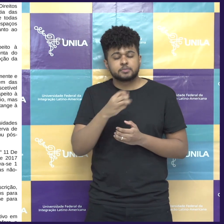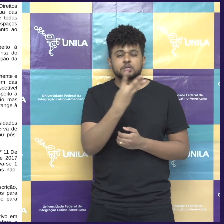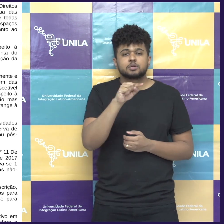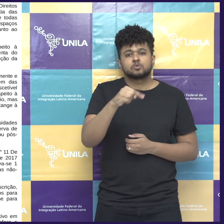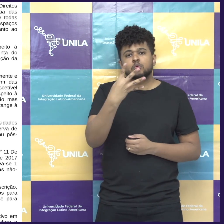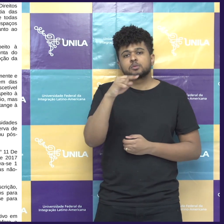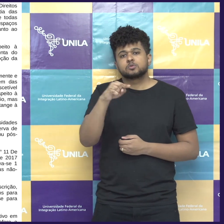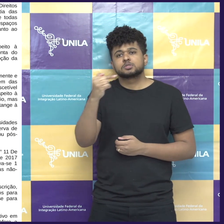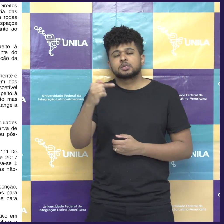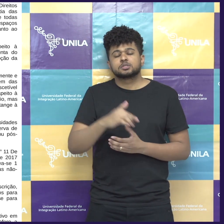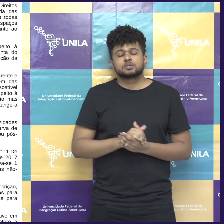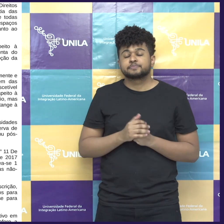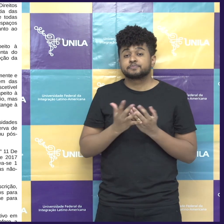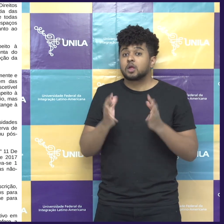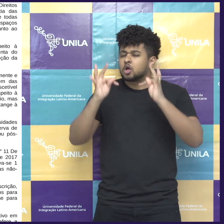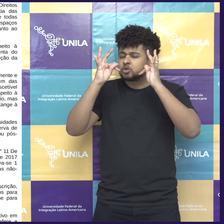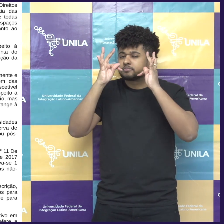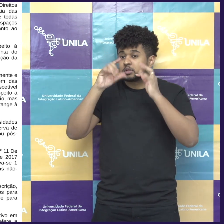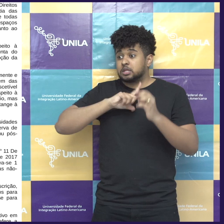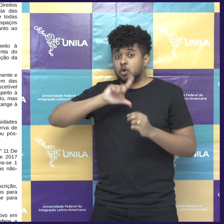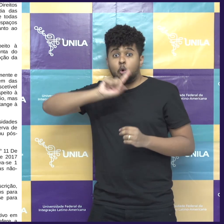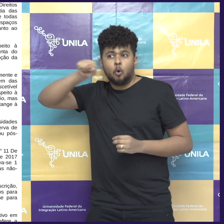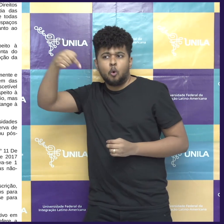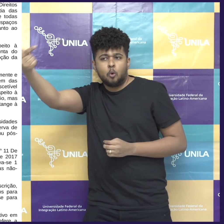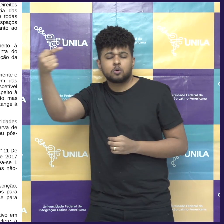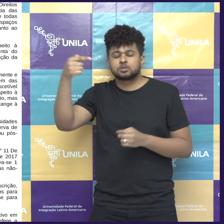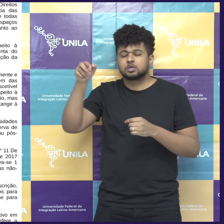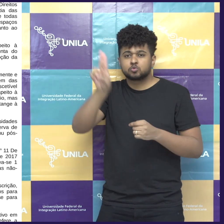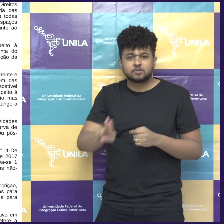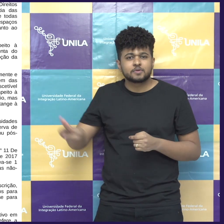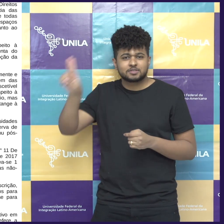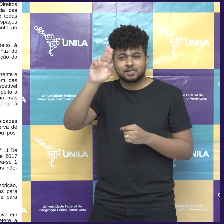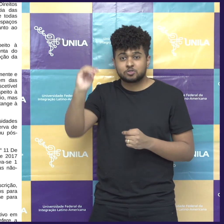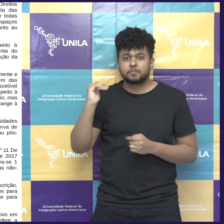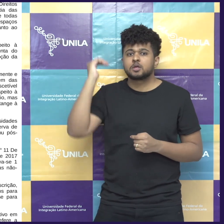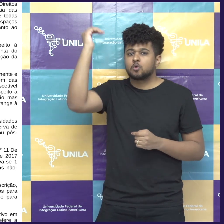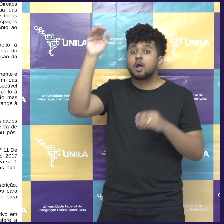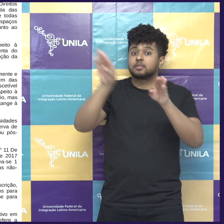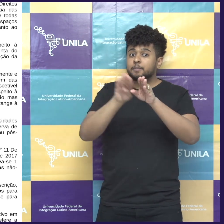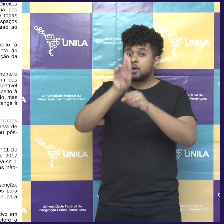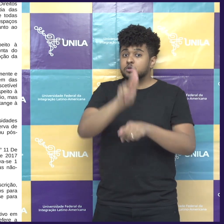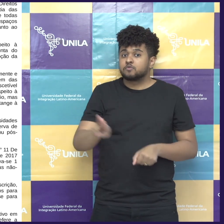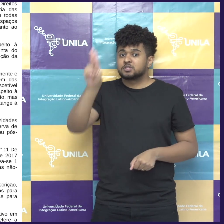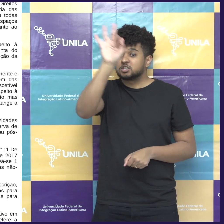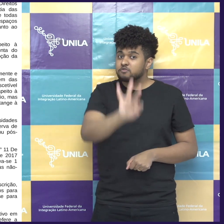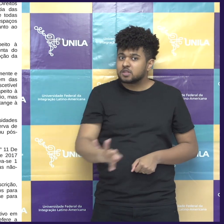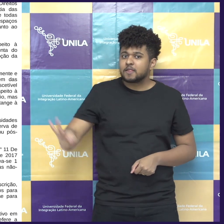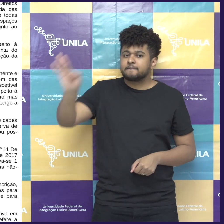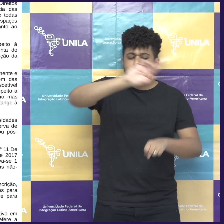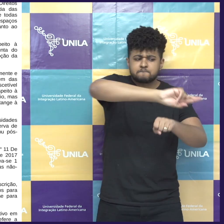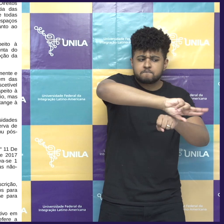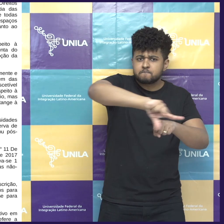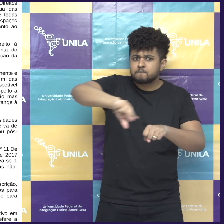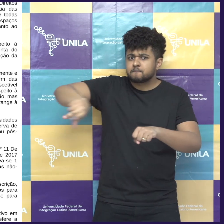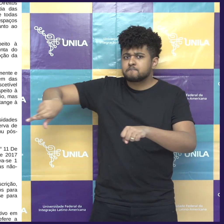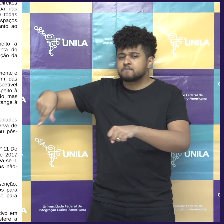3.4.7. Considerando que outras instituições de ensino superior, inclusive universidades federais, em diversas regiões do